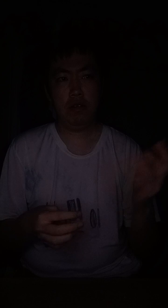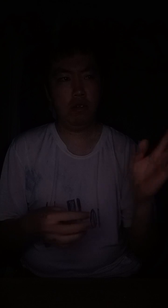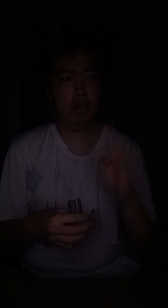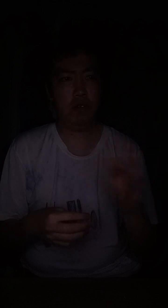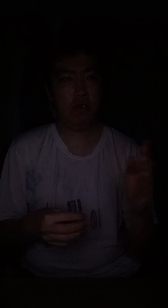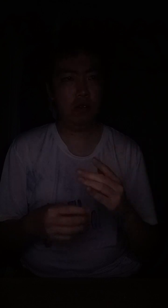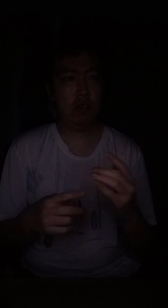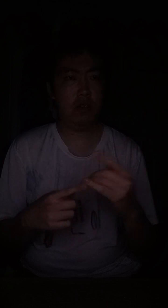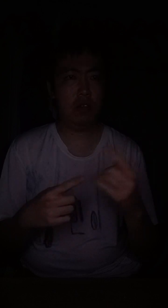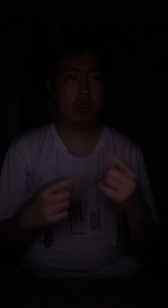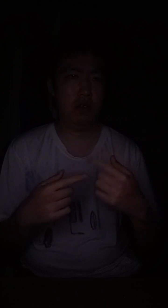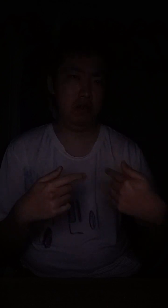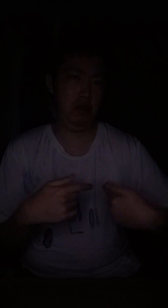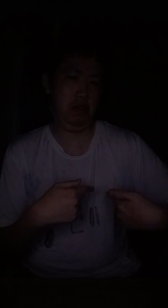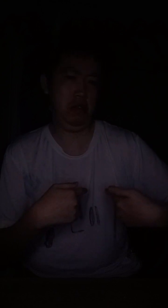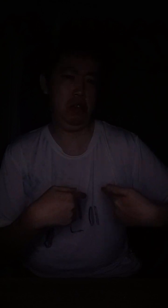예, 없습니다. 지금 여기 이제 마이크 때문에 그렇습니다.